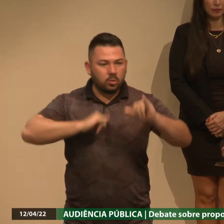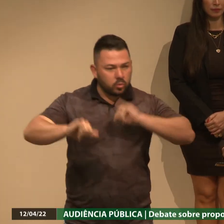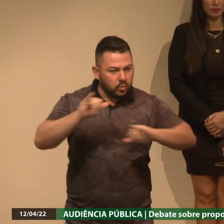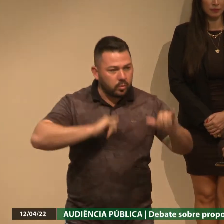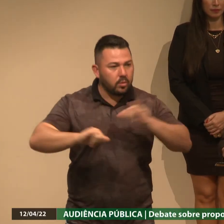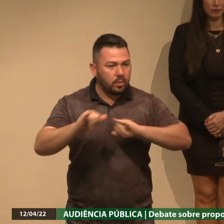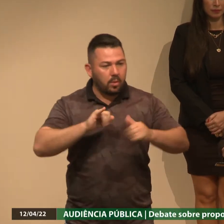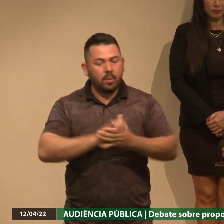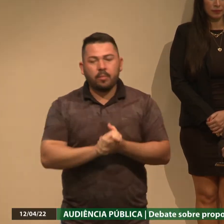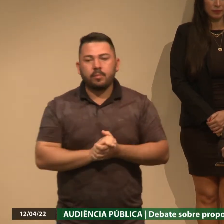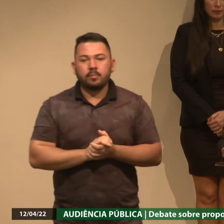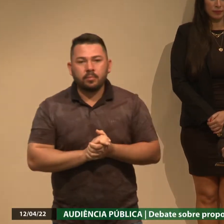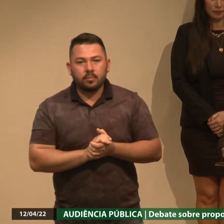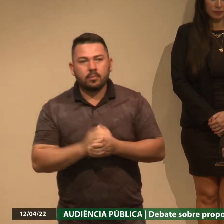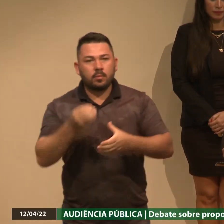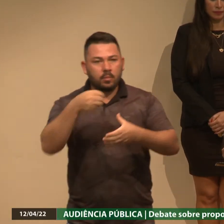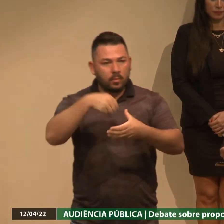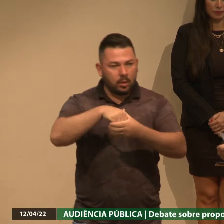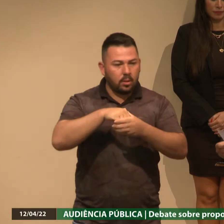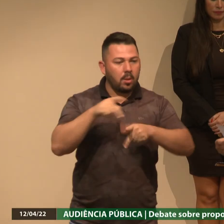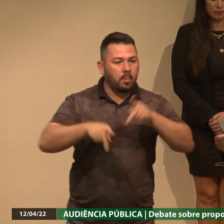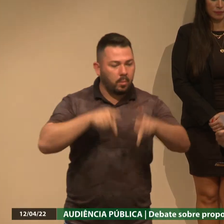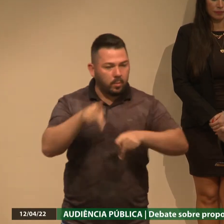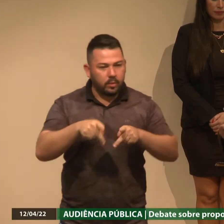esporte entre a população